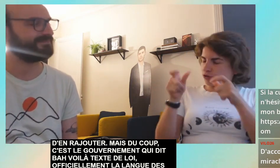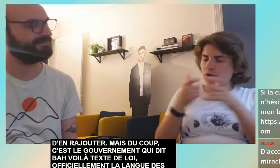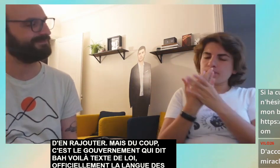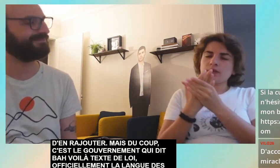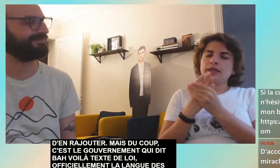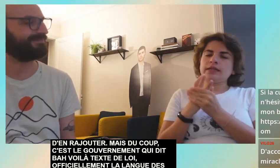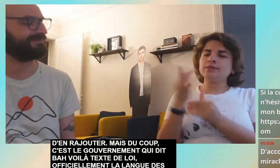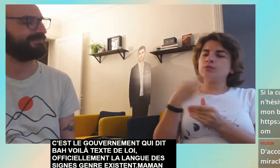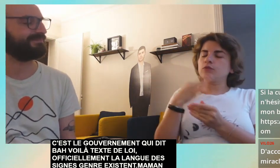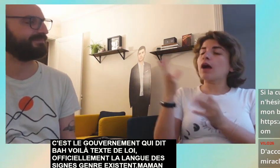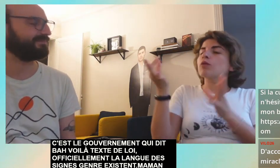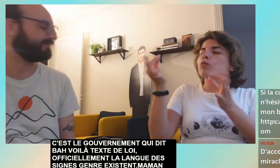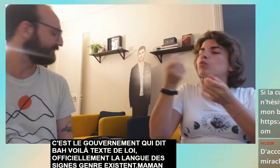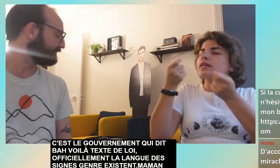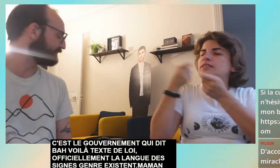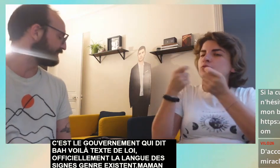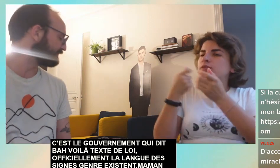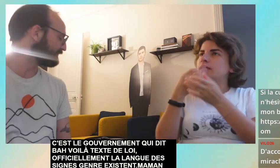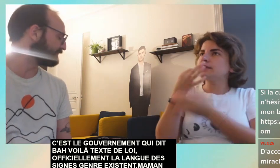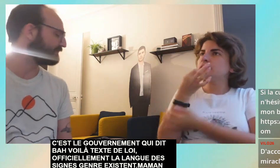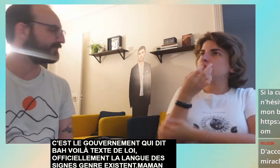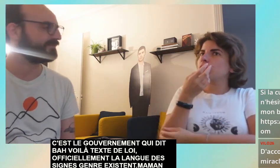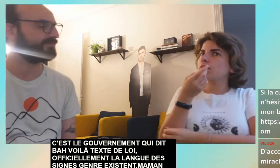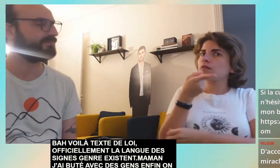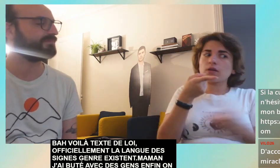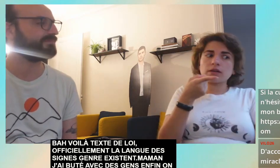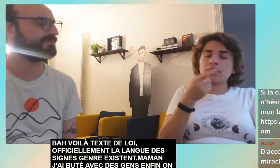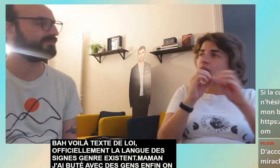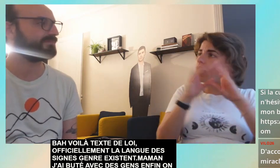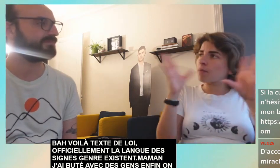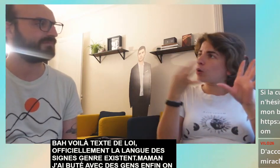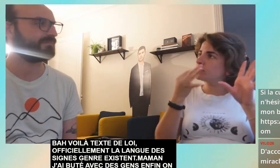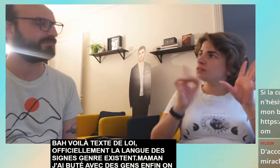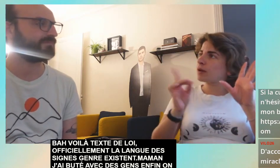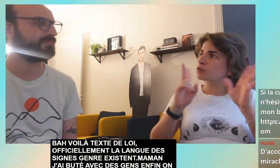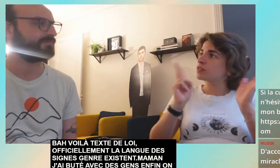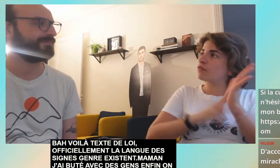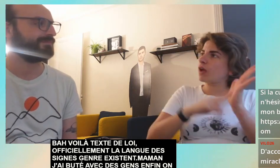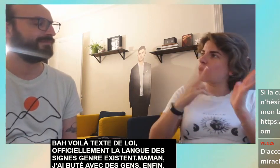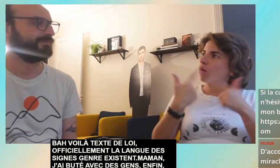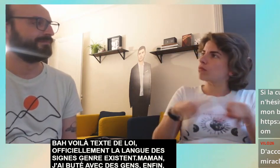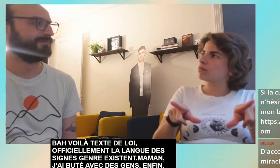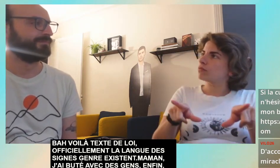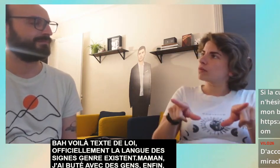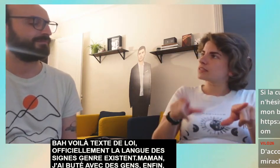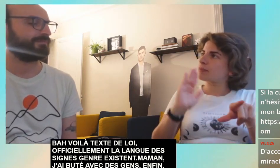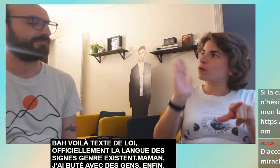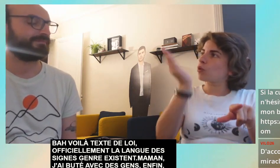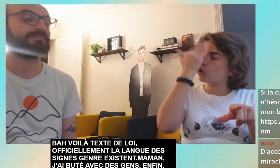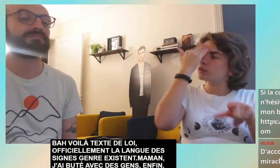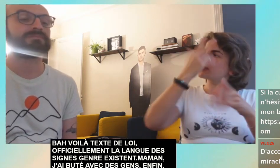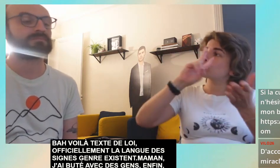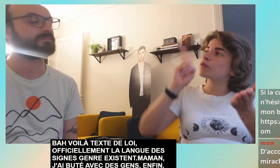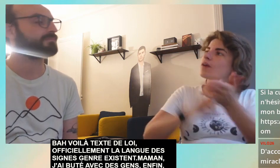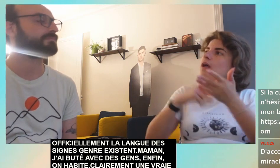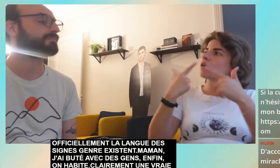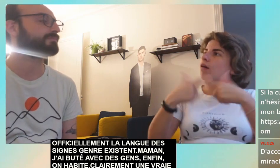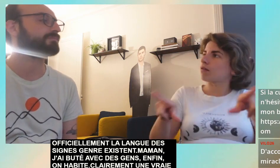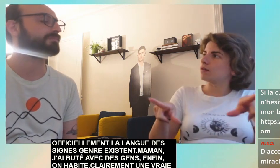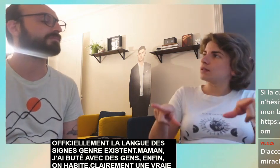gens. Enfin, on a discuté, ils disent clairement, ils disent pas que c'est une vraie langue. C'est pas une reconnaissance de vraie langue. C'est